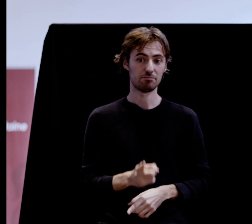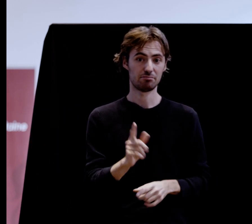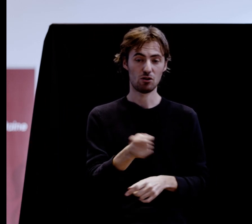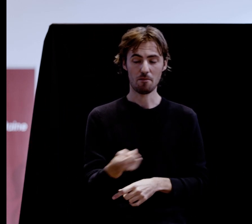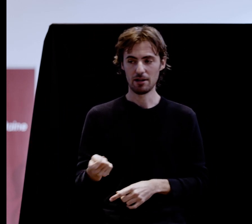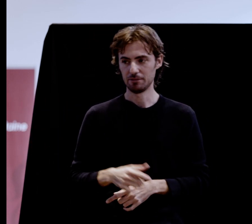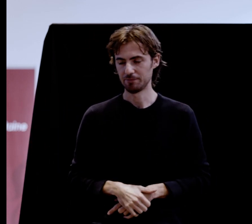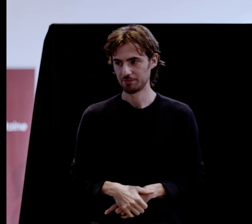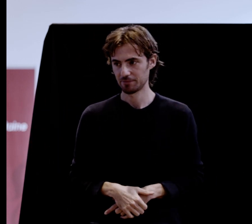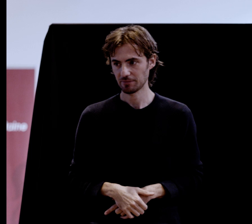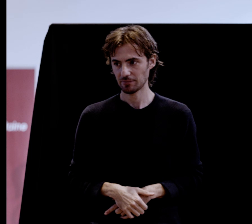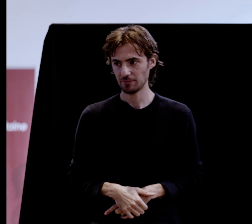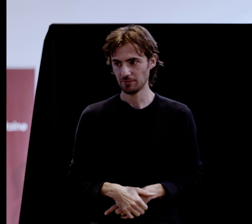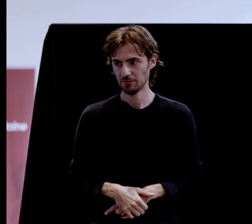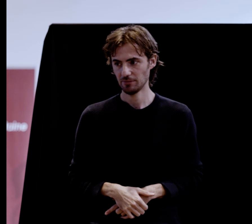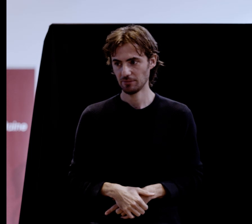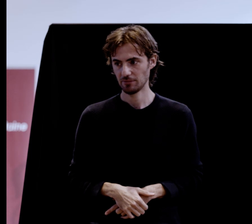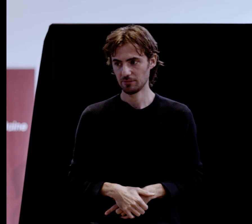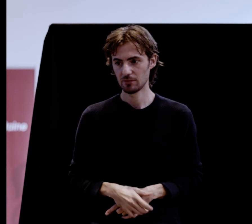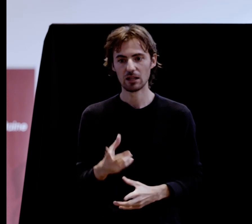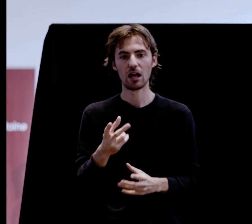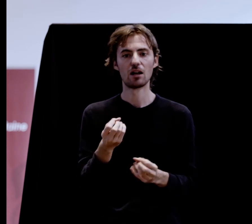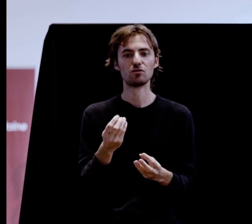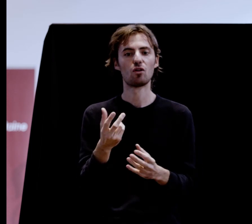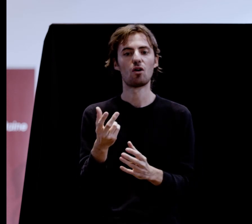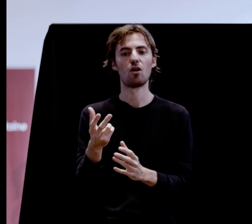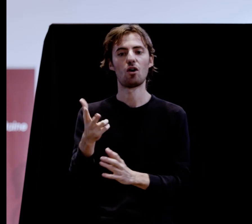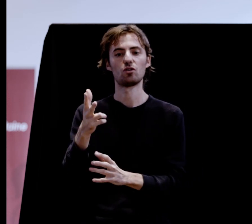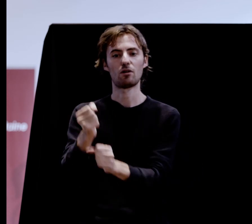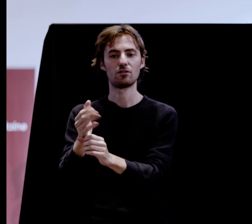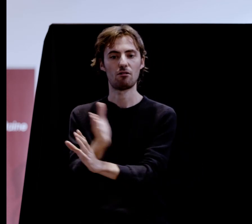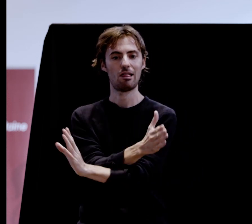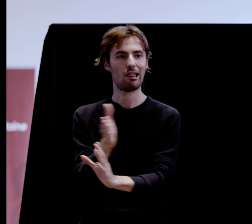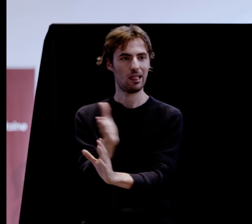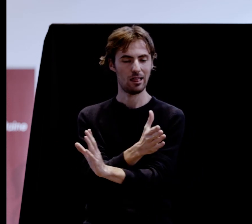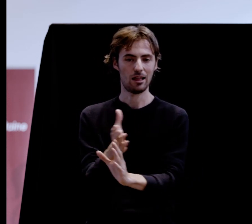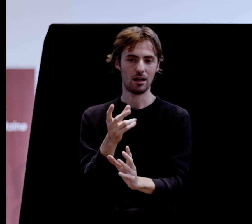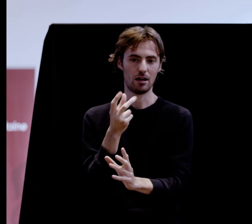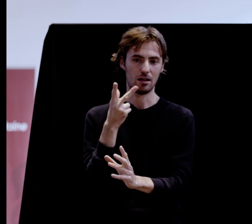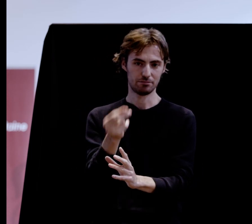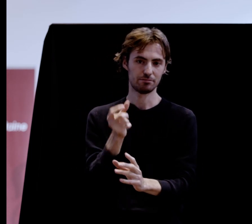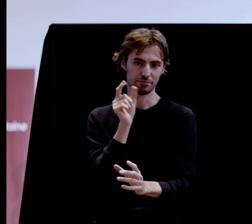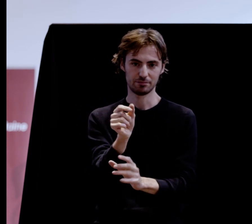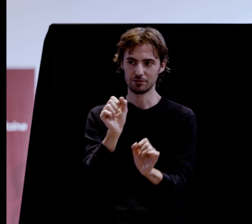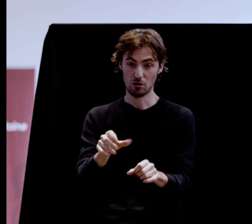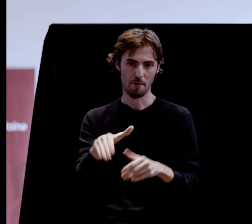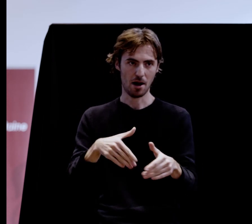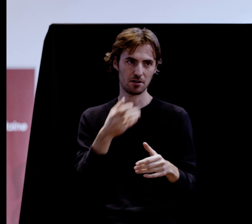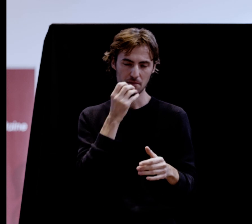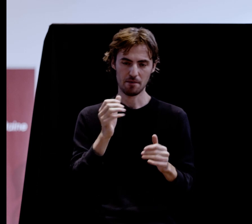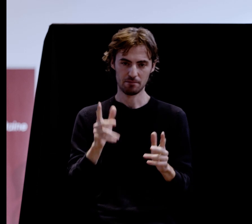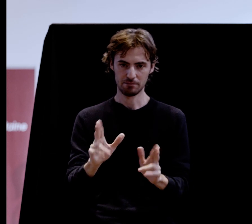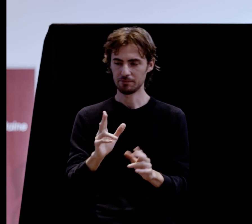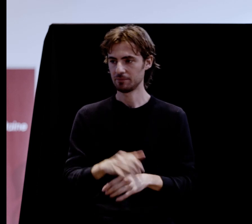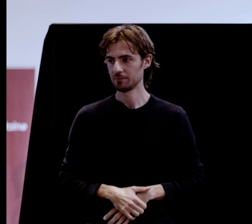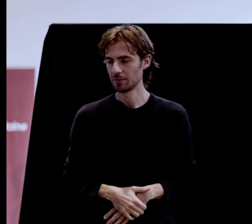Généralement, ces traitements sont donnés dans les 3 premières années de vie. C'est là où ça marche le mieux. Quelques